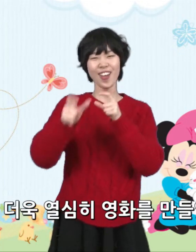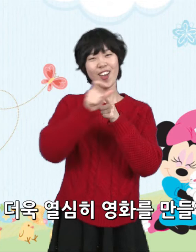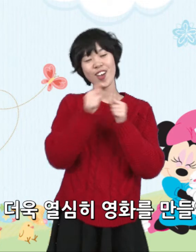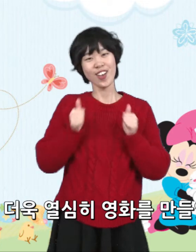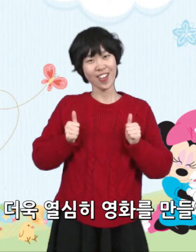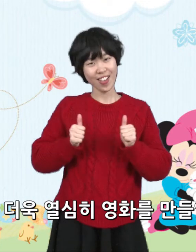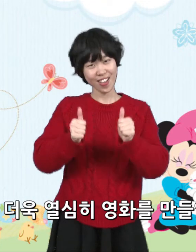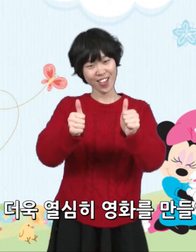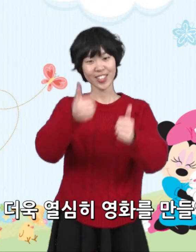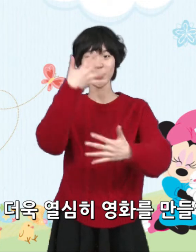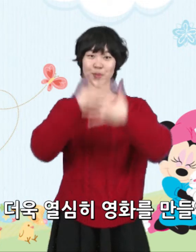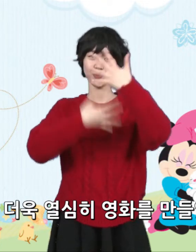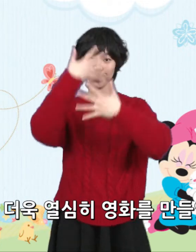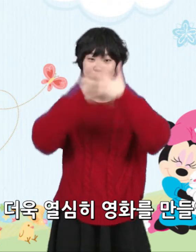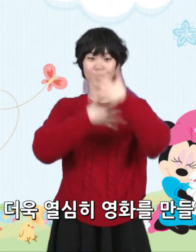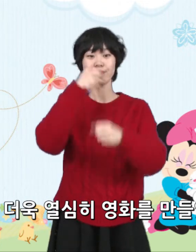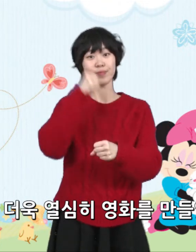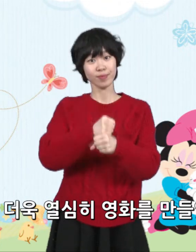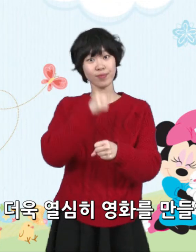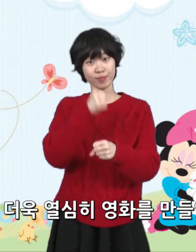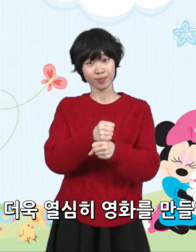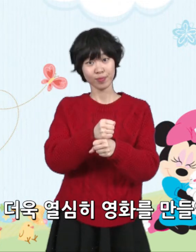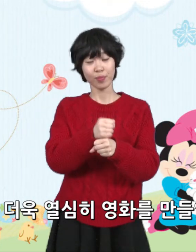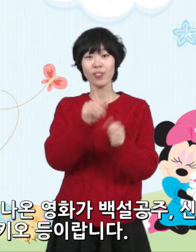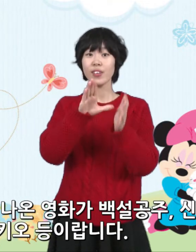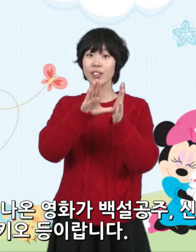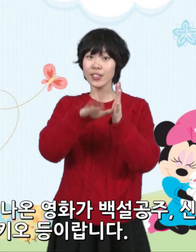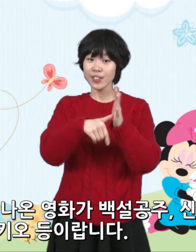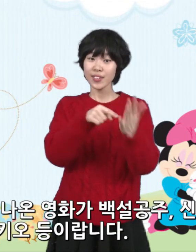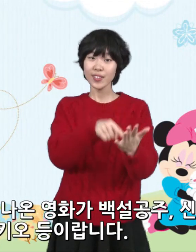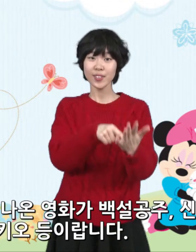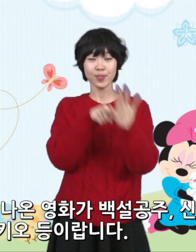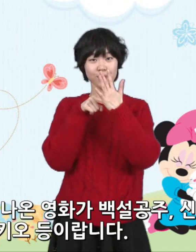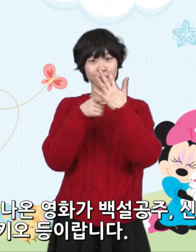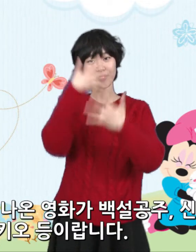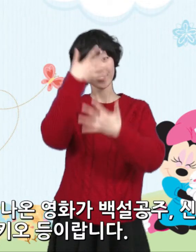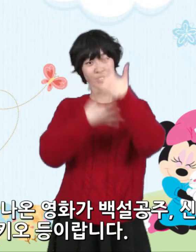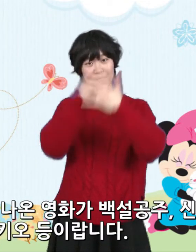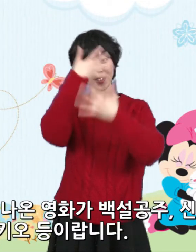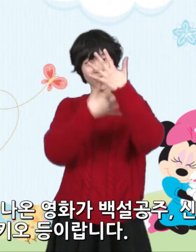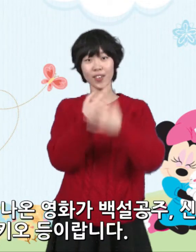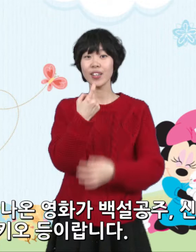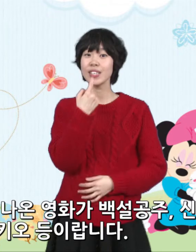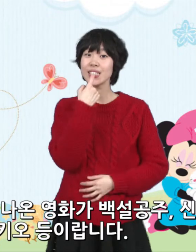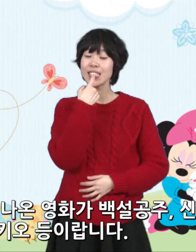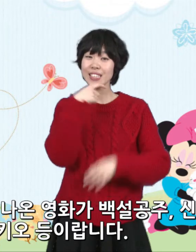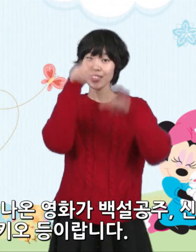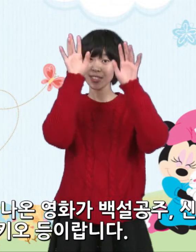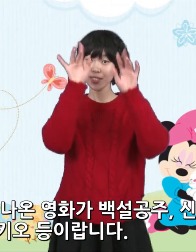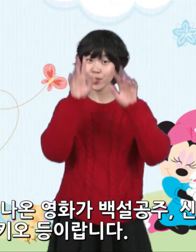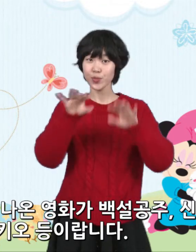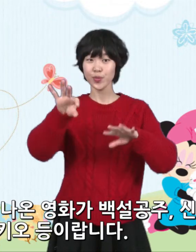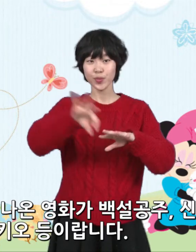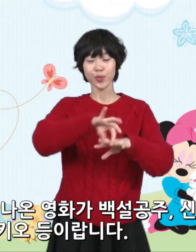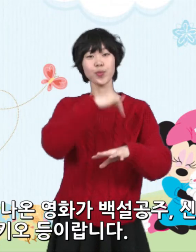더욱 열심히 영화를 만들었답니다. 이때 나온 영화가 백설공주,